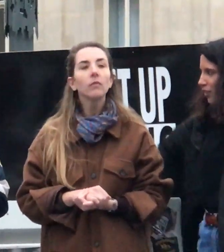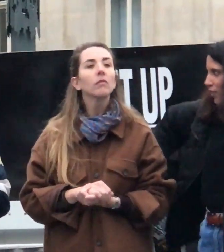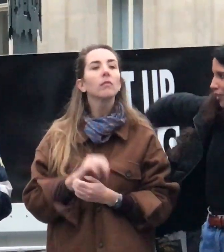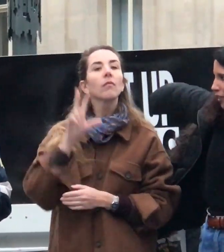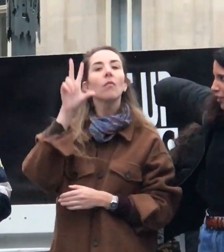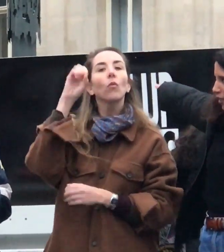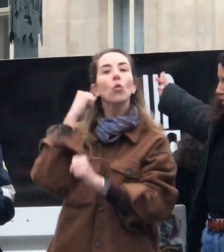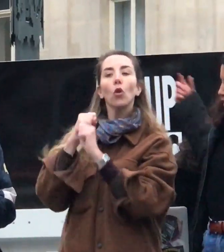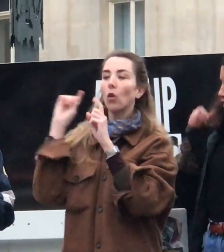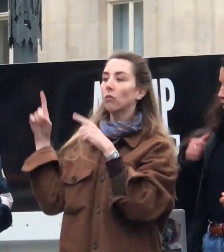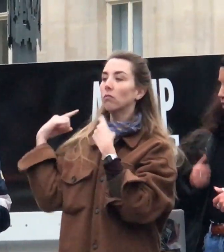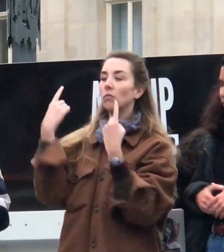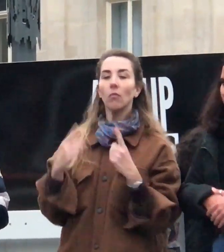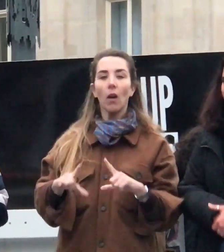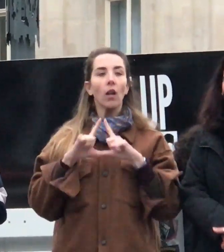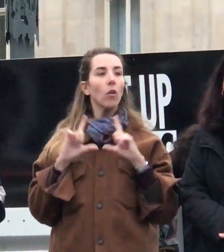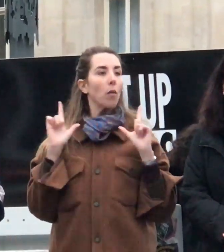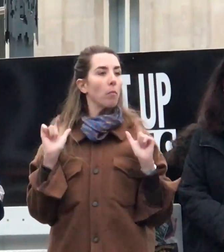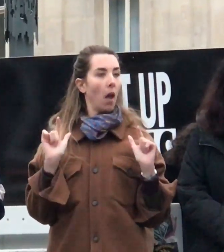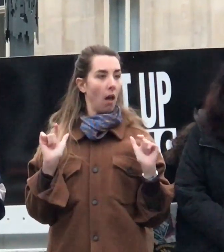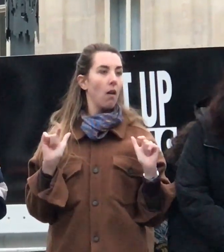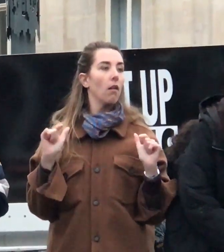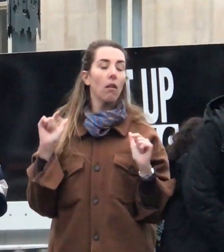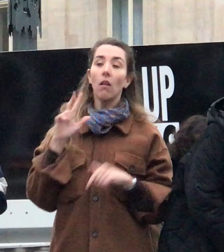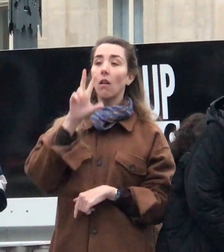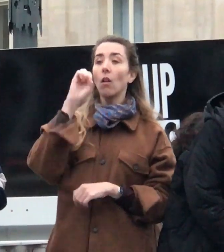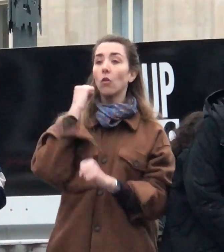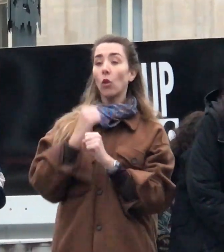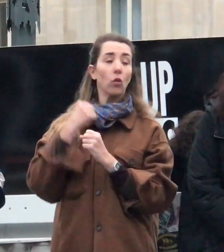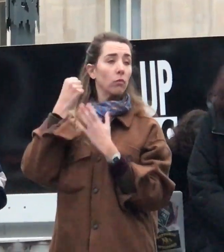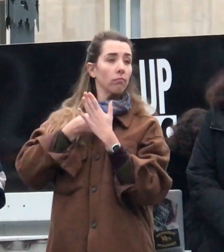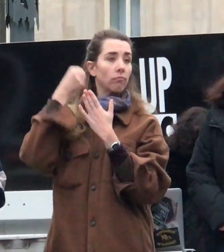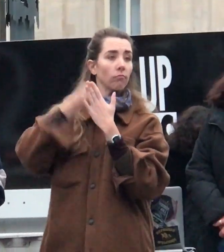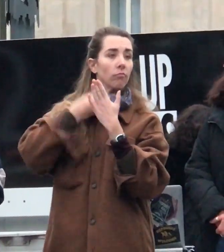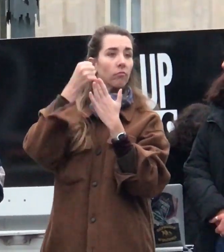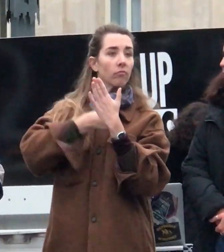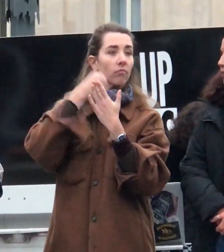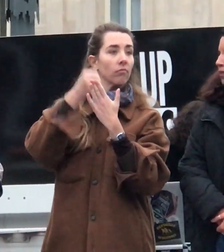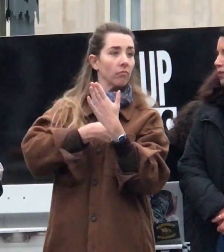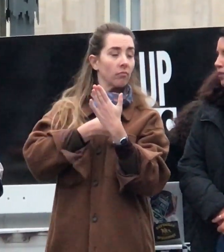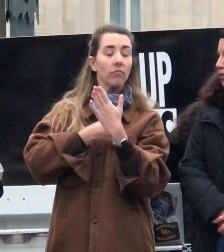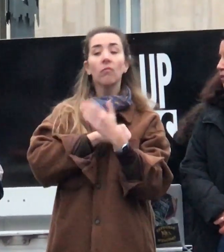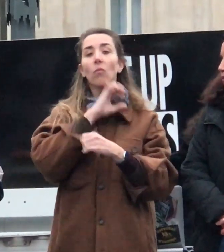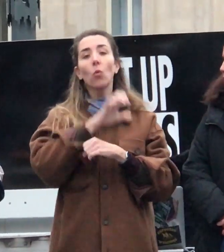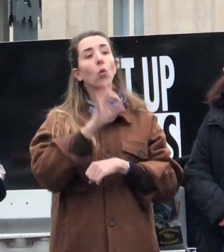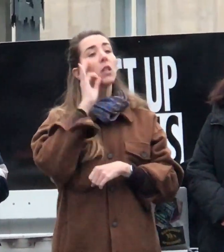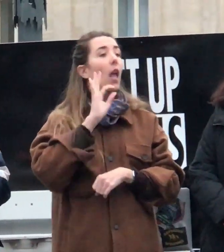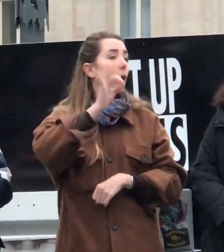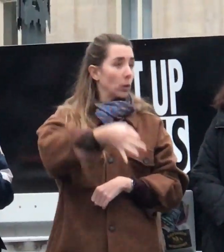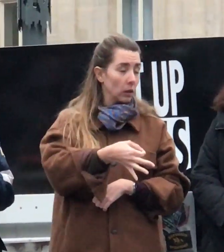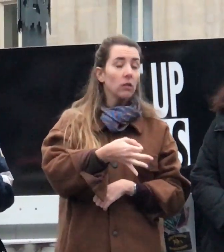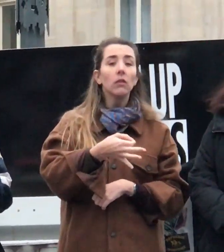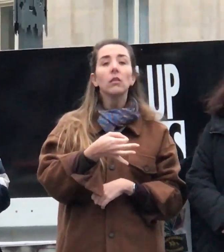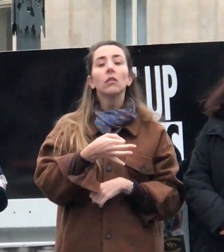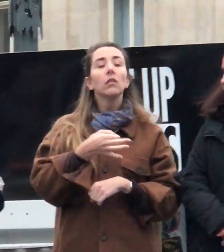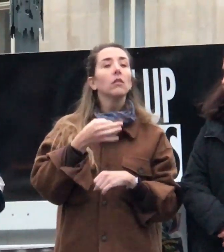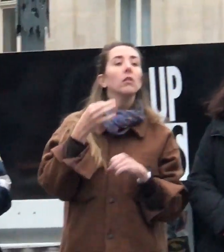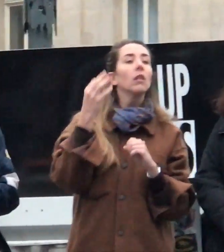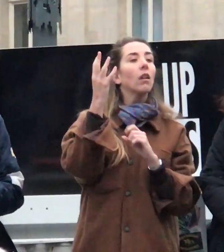Cela fait 30 ans que nous existons. Et cela fait 30 ans que nous sommes dans les luttes. La lutte contre le sida, les